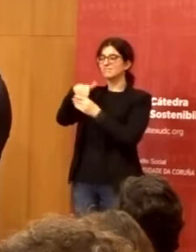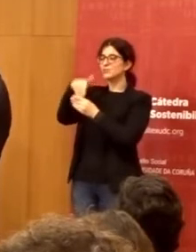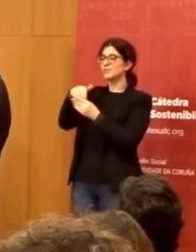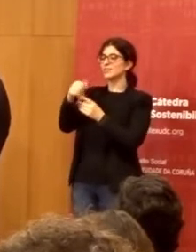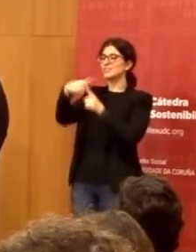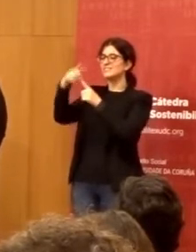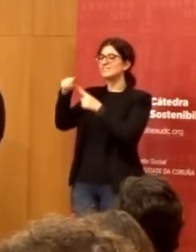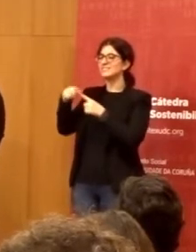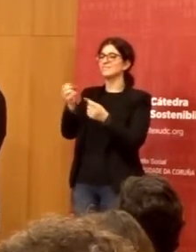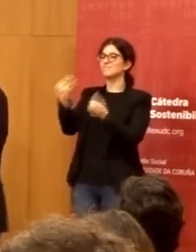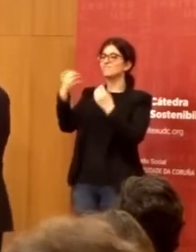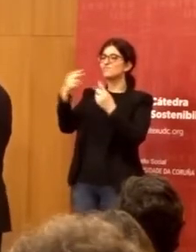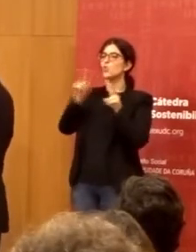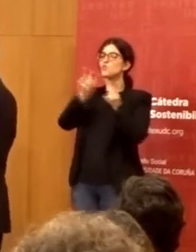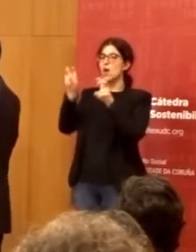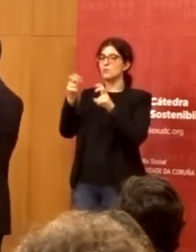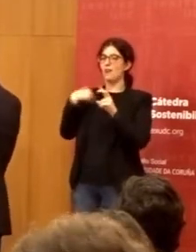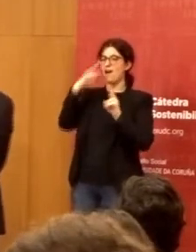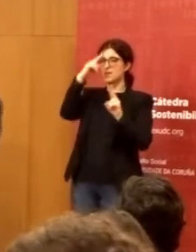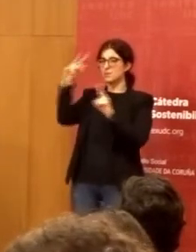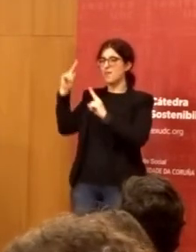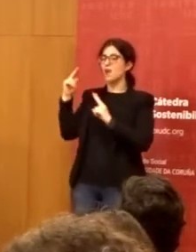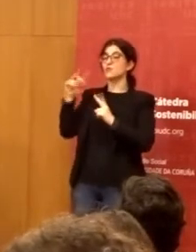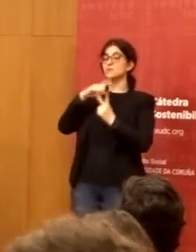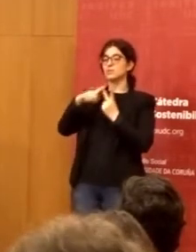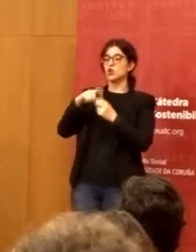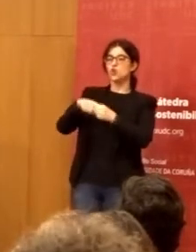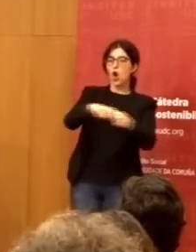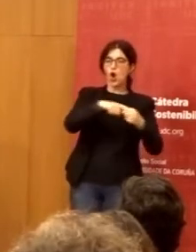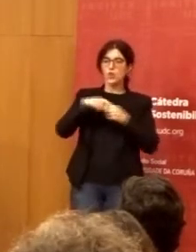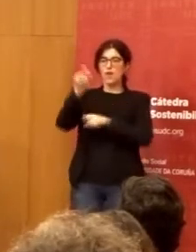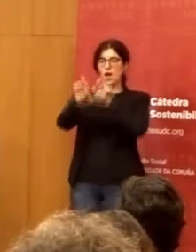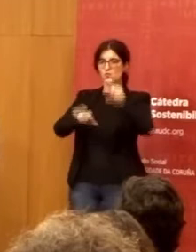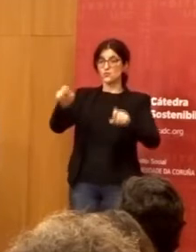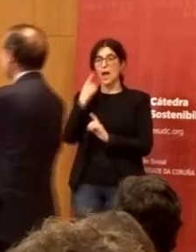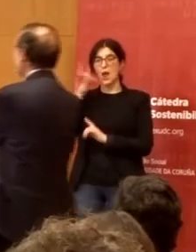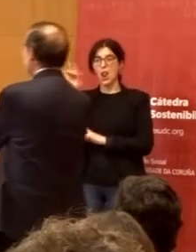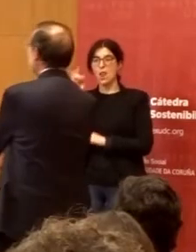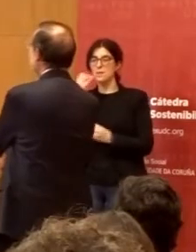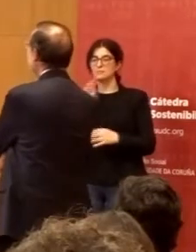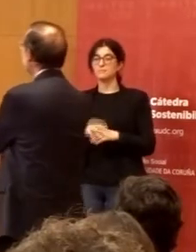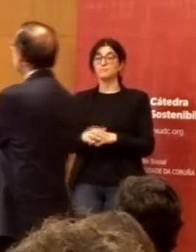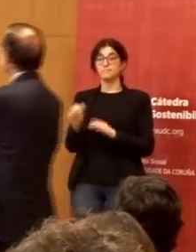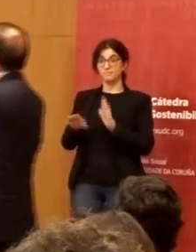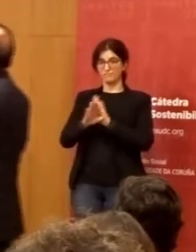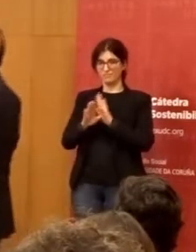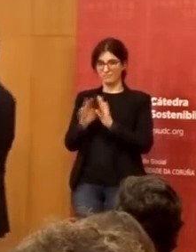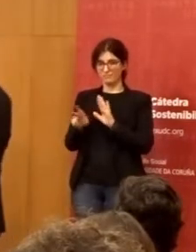a respetarnos, a ser solidarios con nosotros mismos y, lo mejor, a prepararnos para encontrar un empleo.